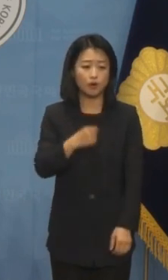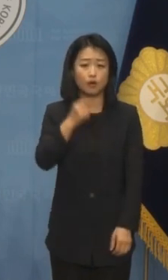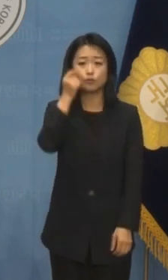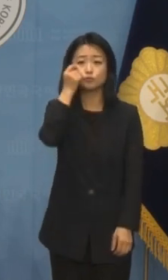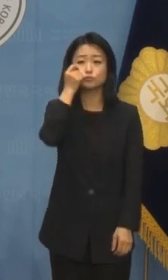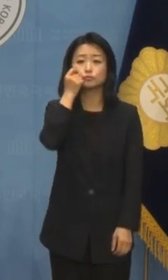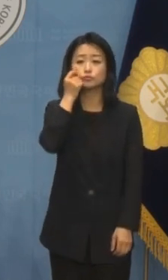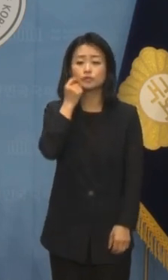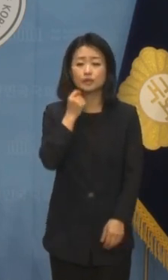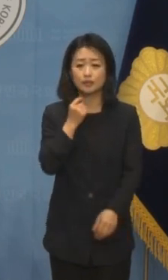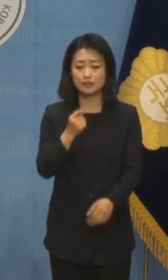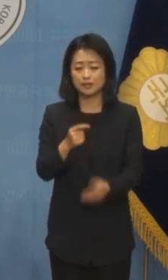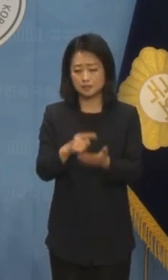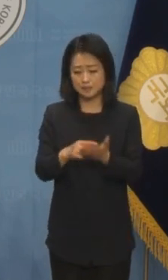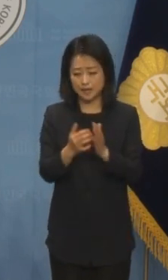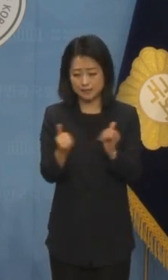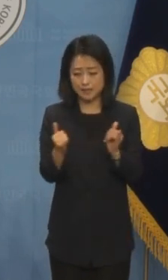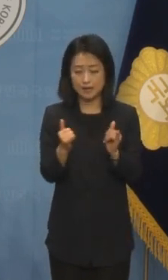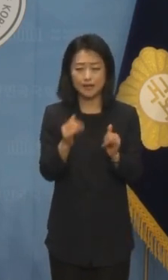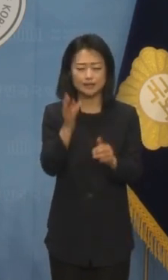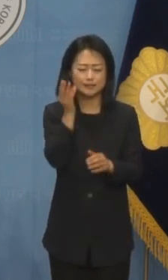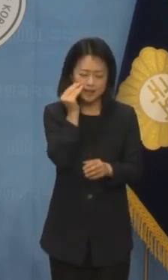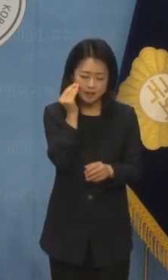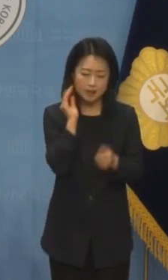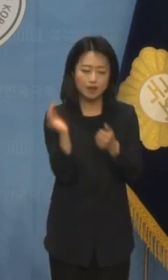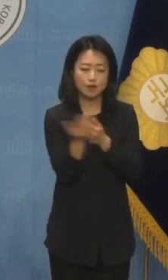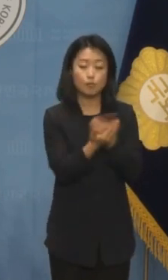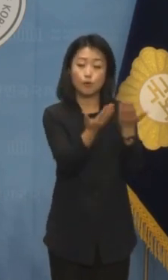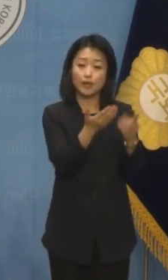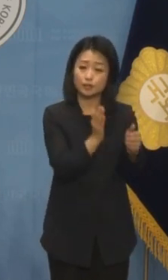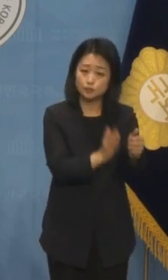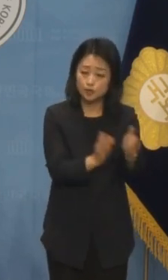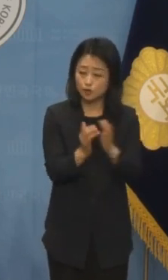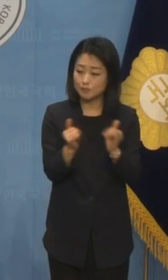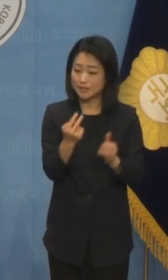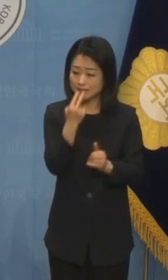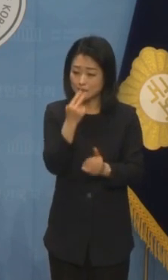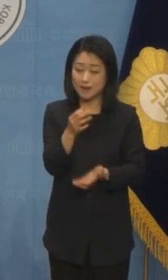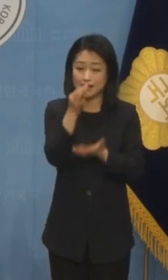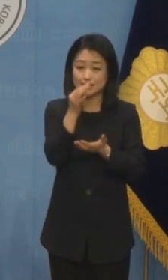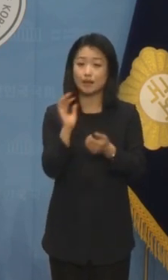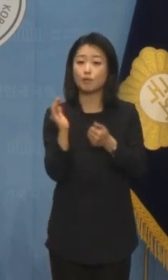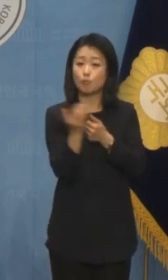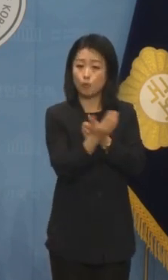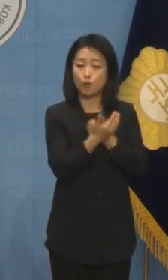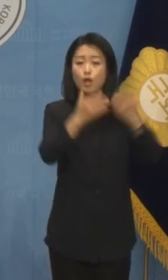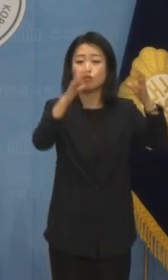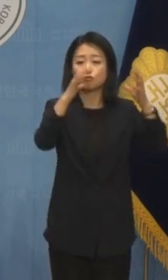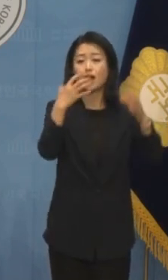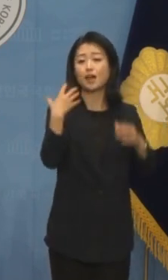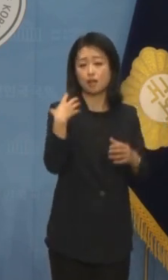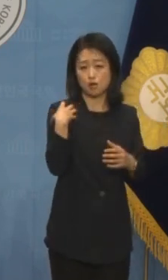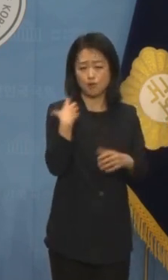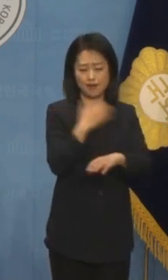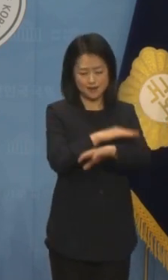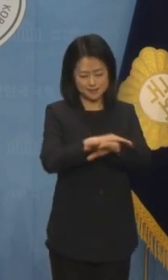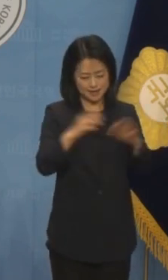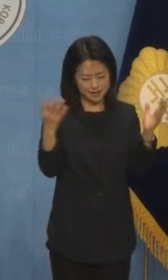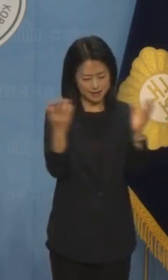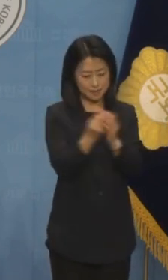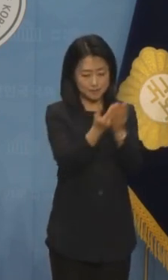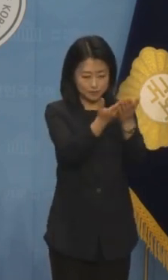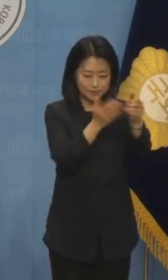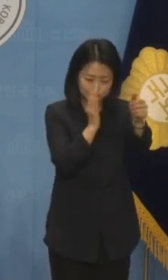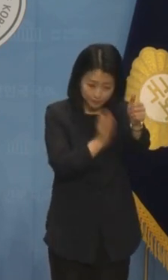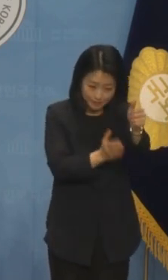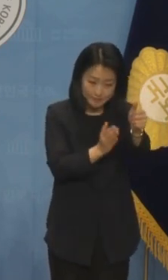짓는 피해자들을 제발 보호해 주십시오. 국민의 생명과 재산을 지키는 국가의 본분을 다해 주시길